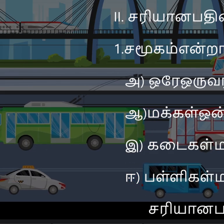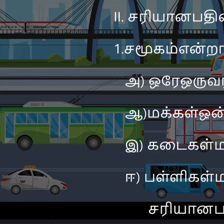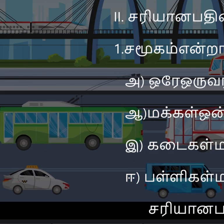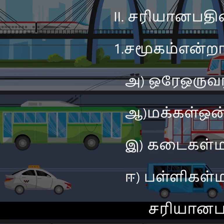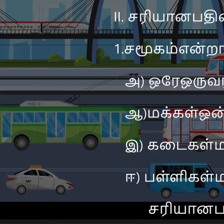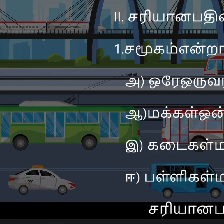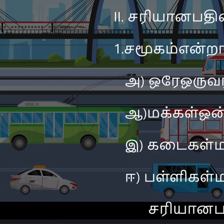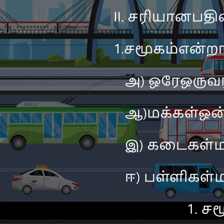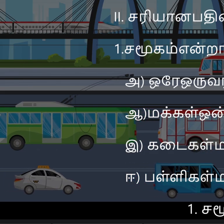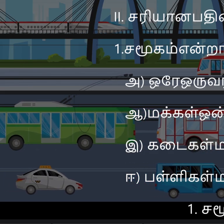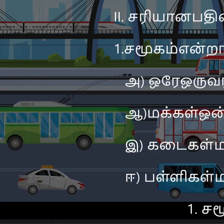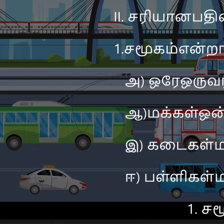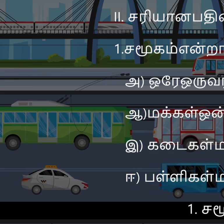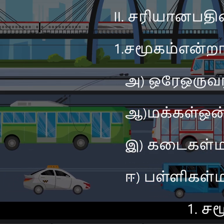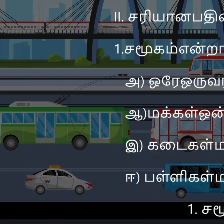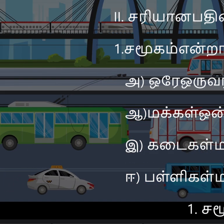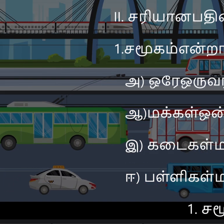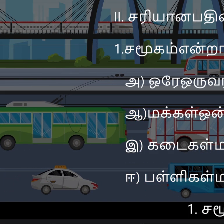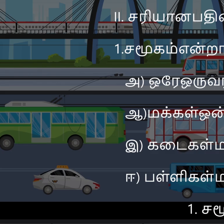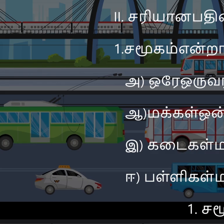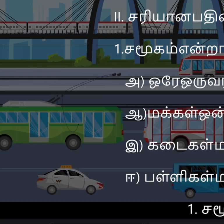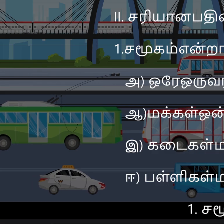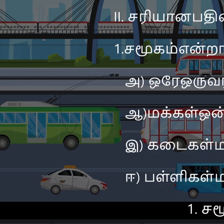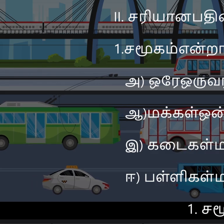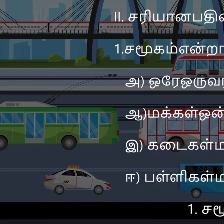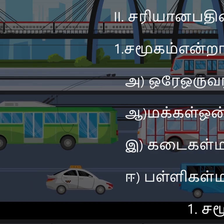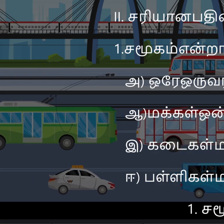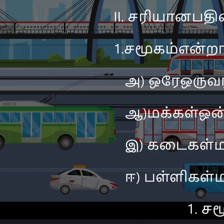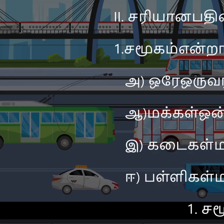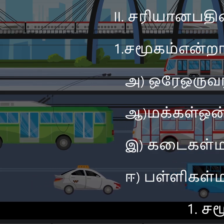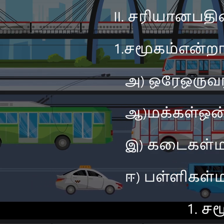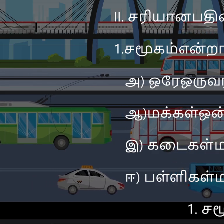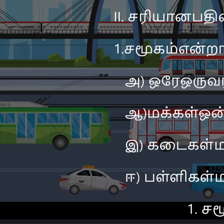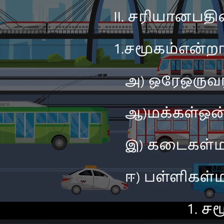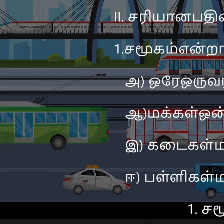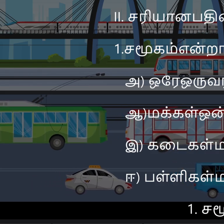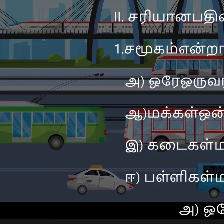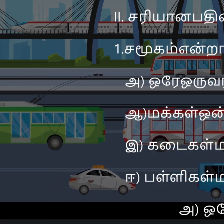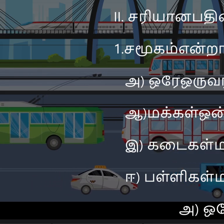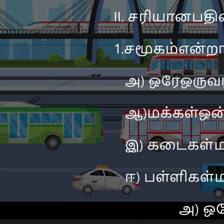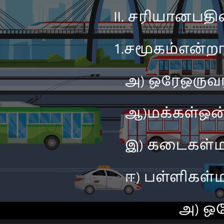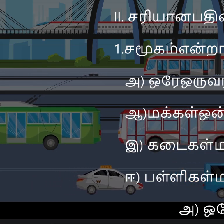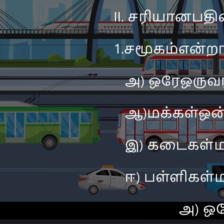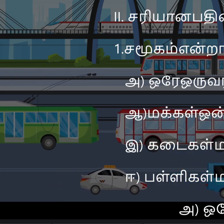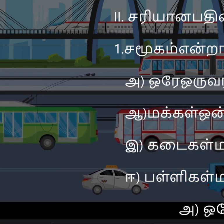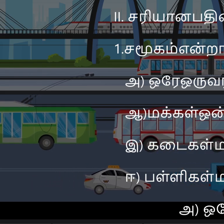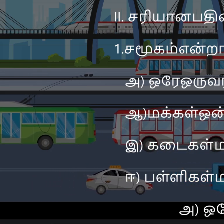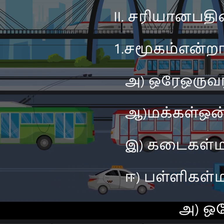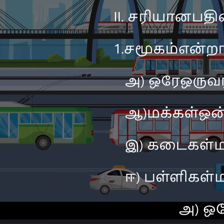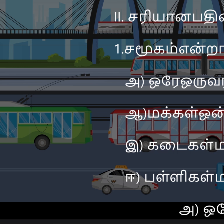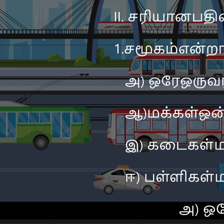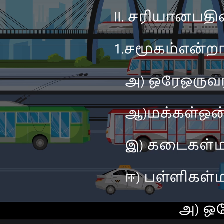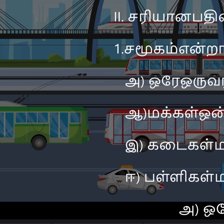பதிலை தேர்ந்தெடுக்கவும். கேள்வி 1. சமூகம் என்றால் என்ன? அ.